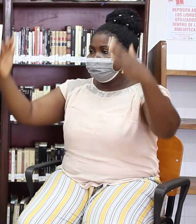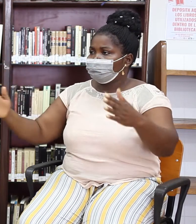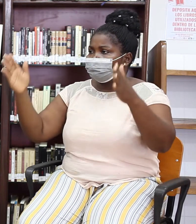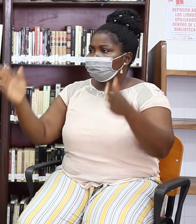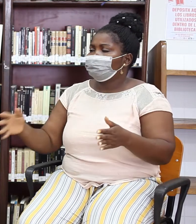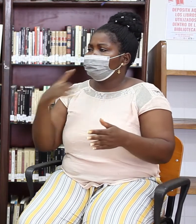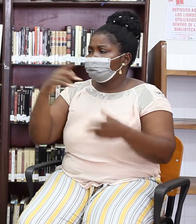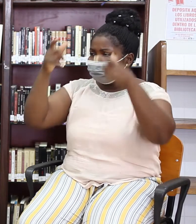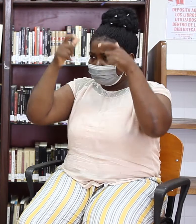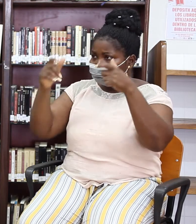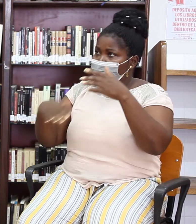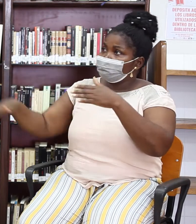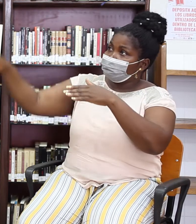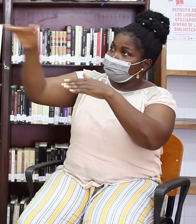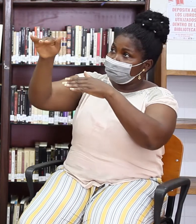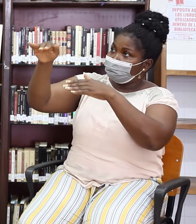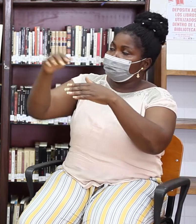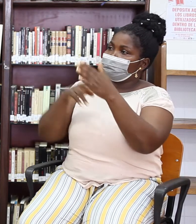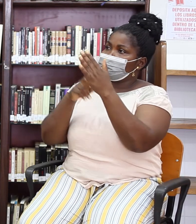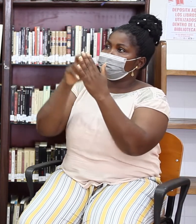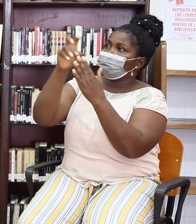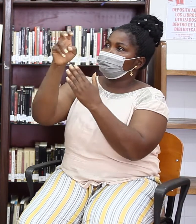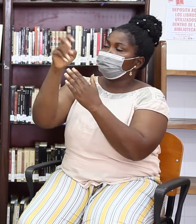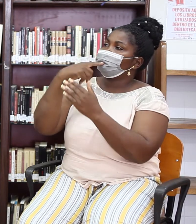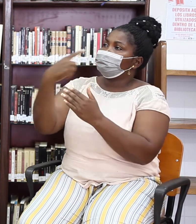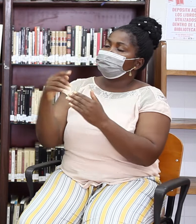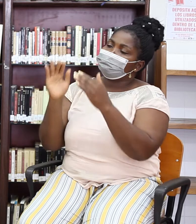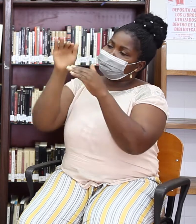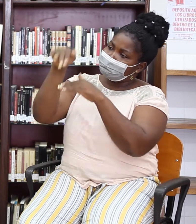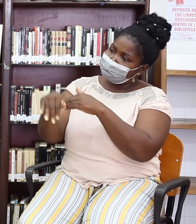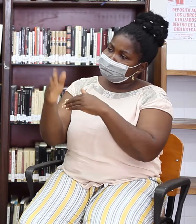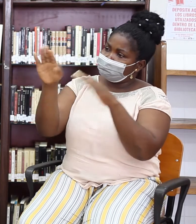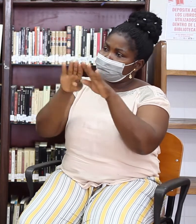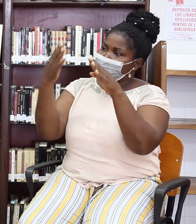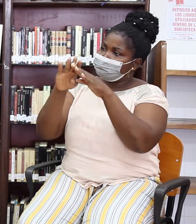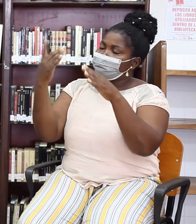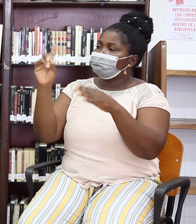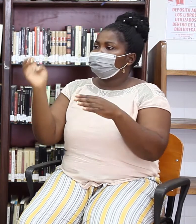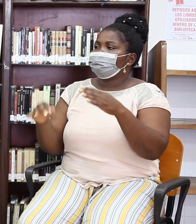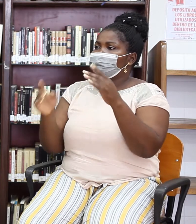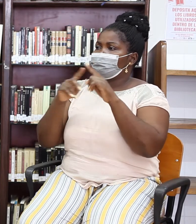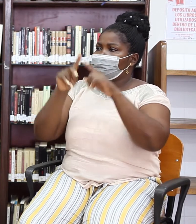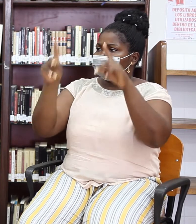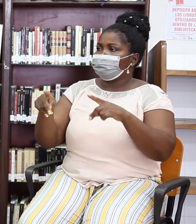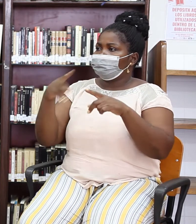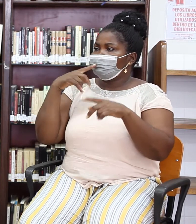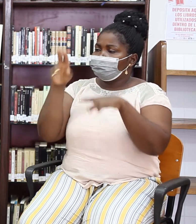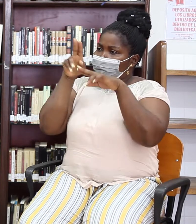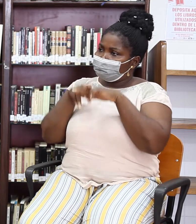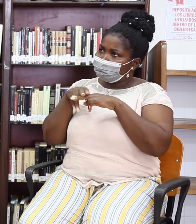rey apareció en lo alto de la escalinata que descendía desde la puerta principal y permaneció